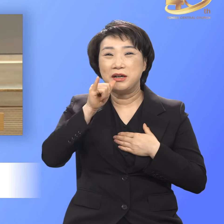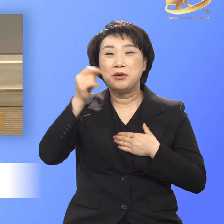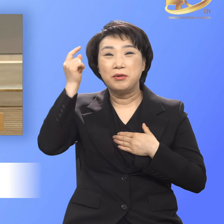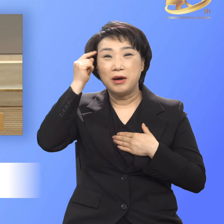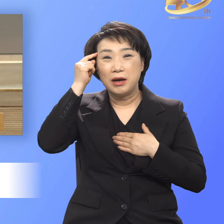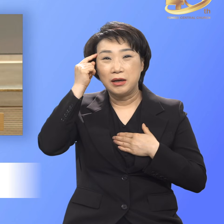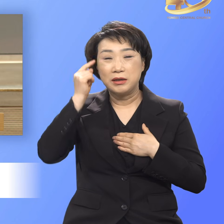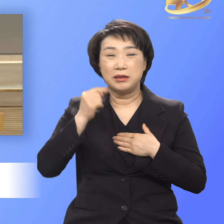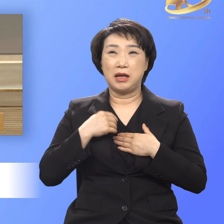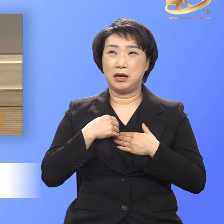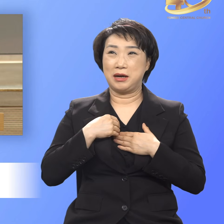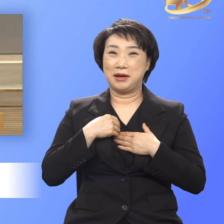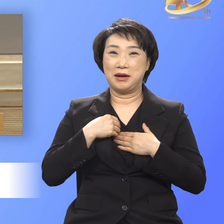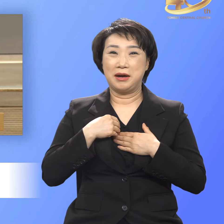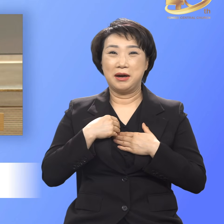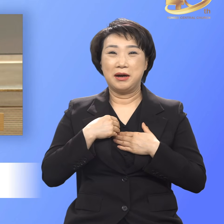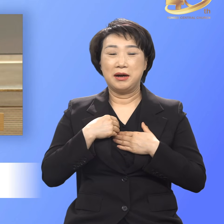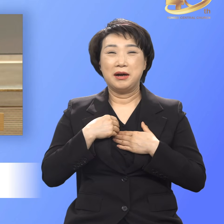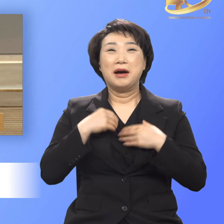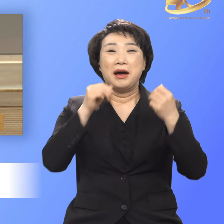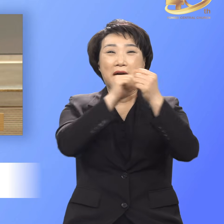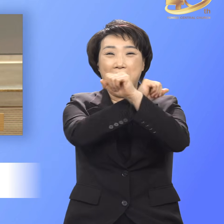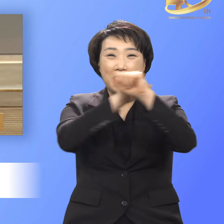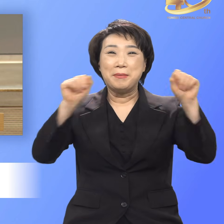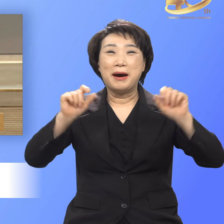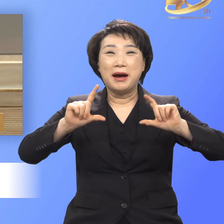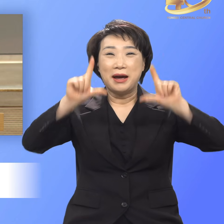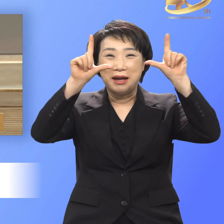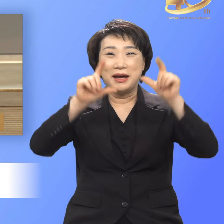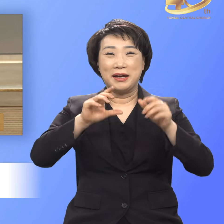내가 해방되던 애 태어났거든.